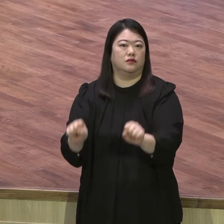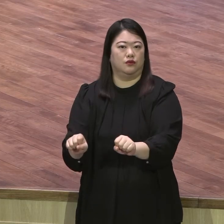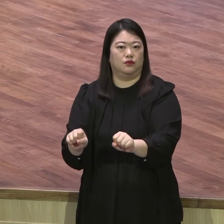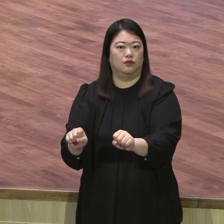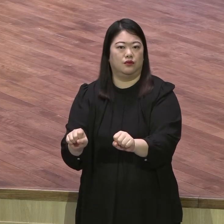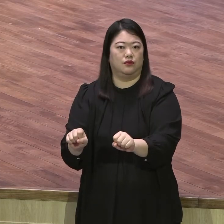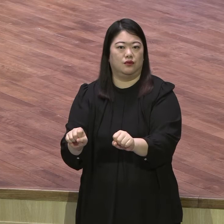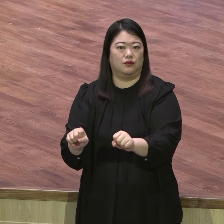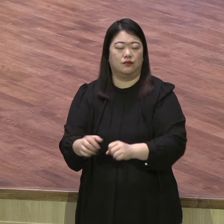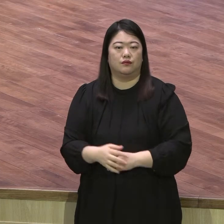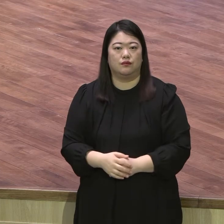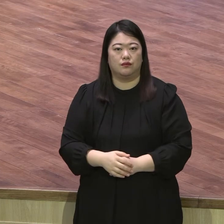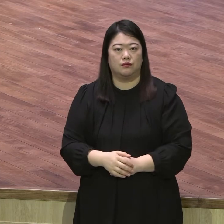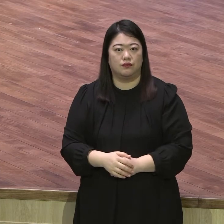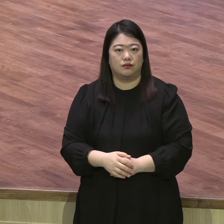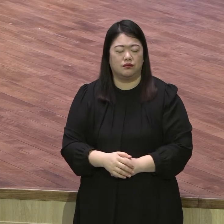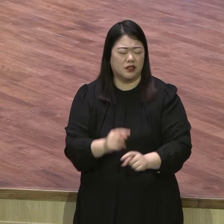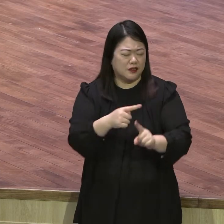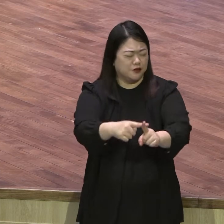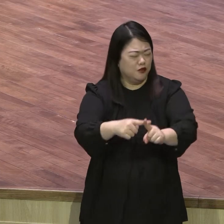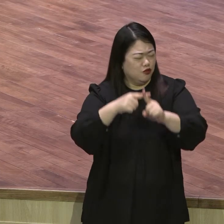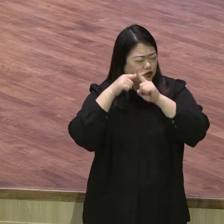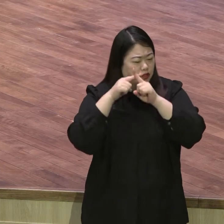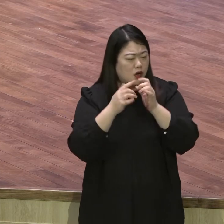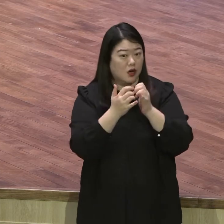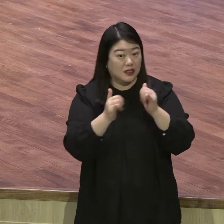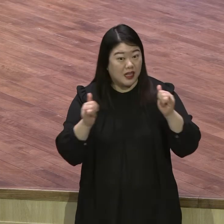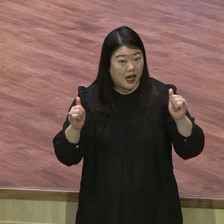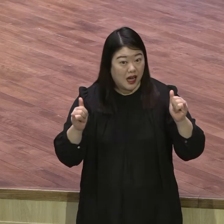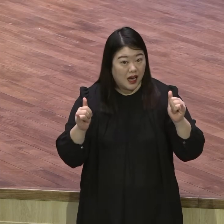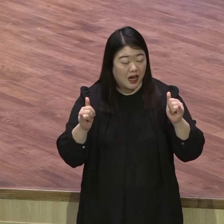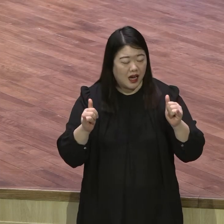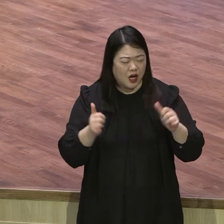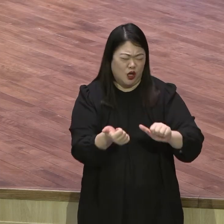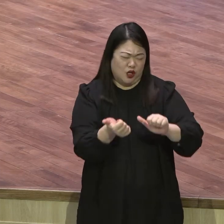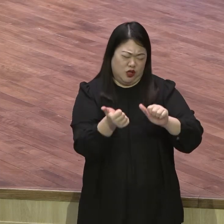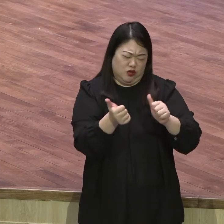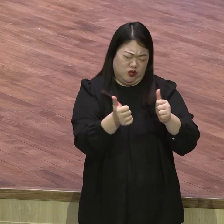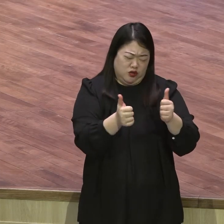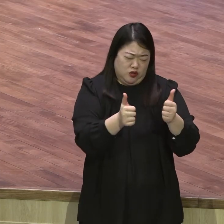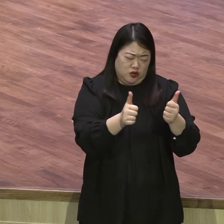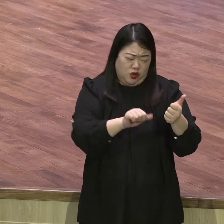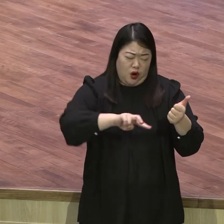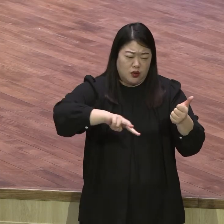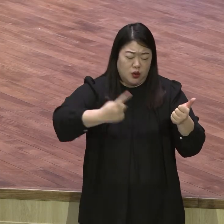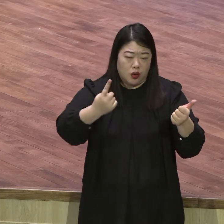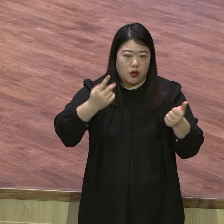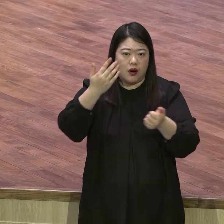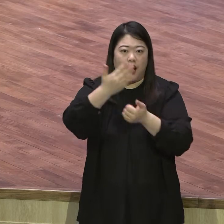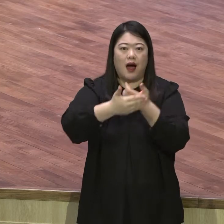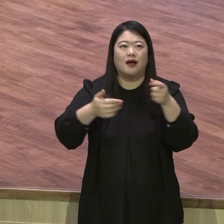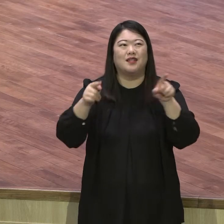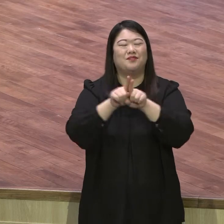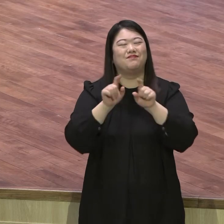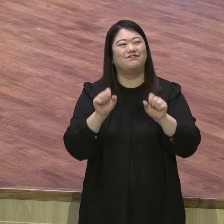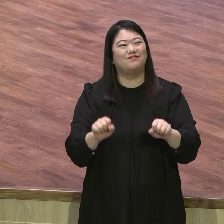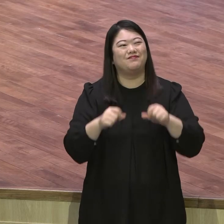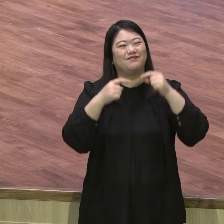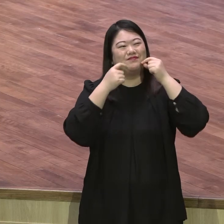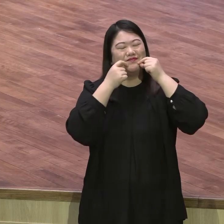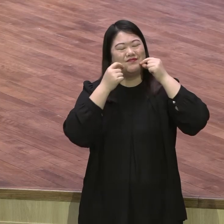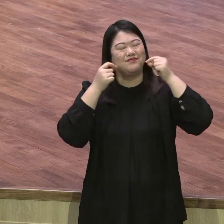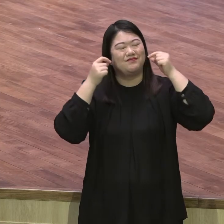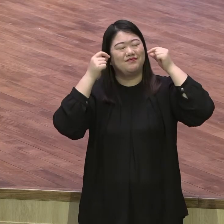그 순교자들은 그 죽음의 순간까지 하나님의 임재를 즐기는 사람들이었다. 이렇게 결론을